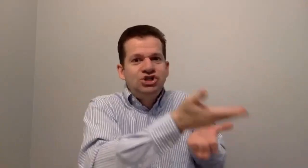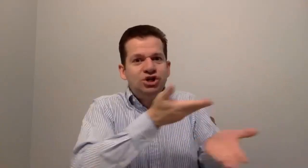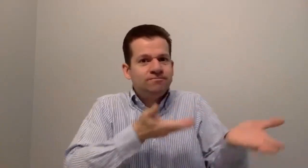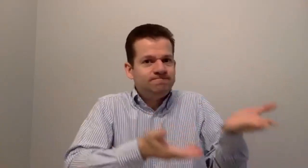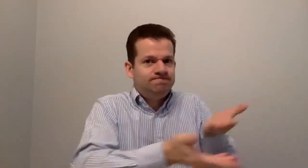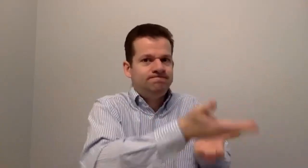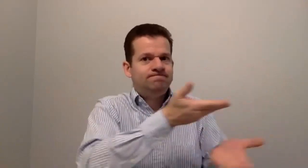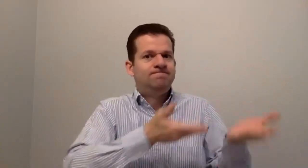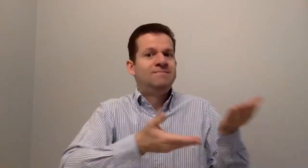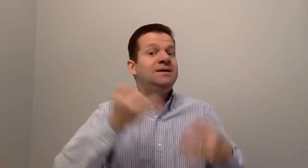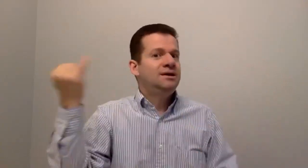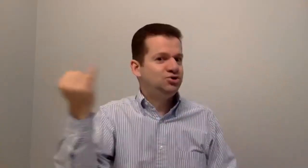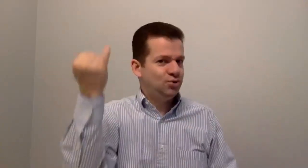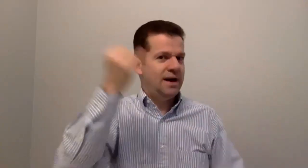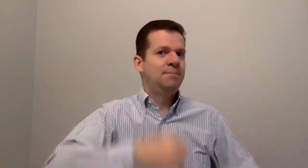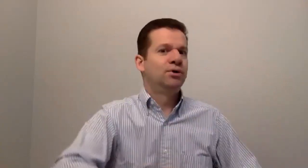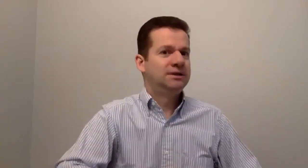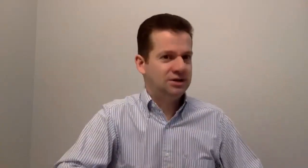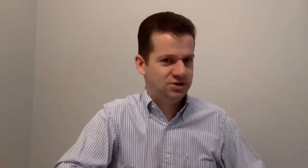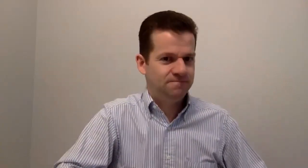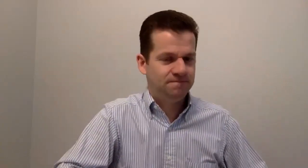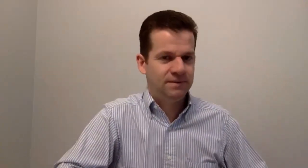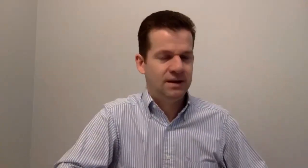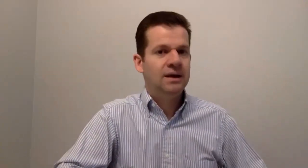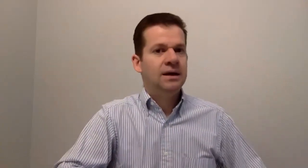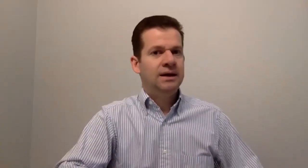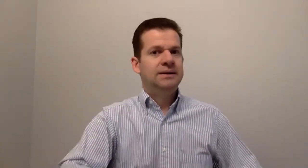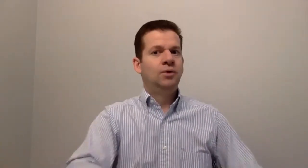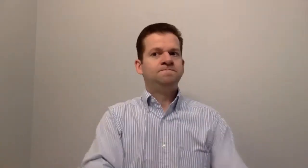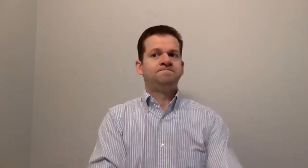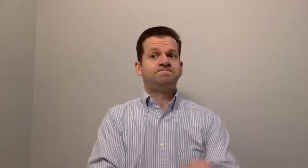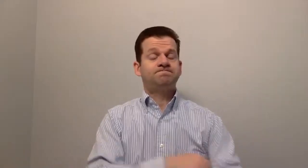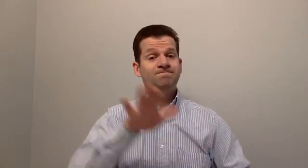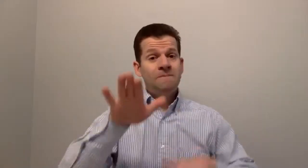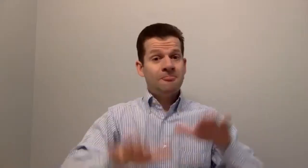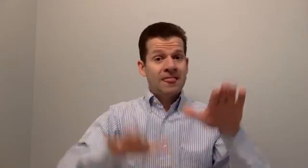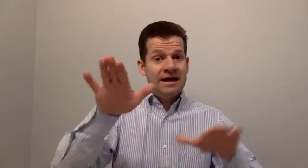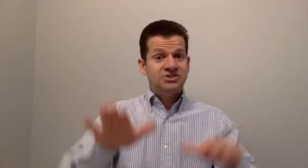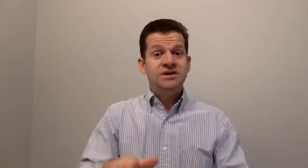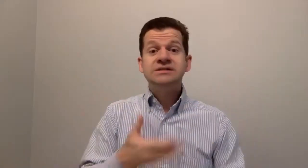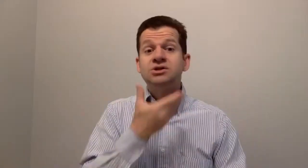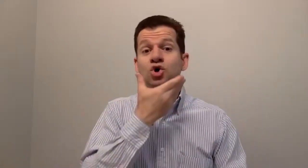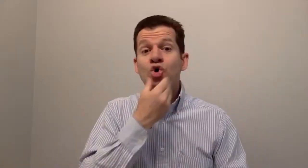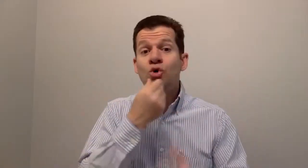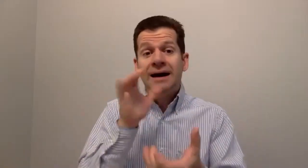interagir. Isso é importante. Então, às vezes, o